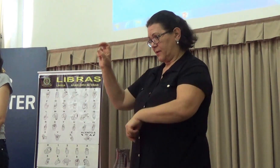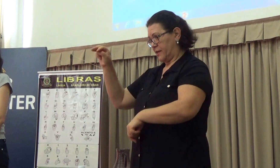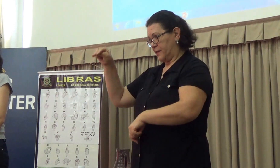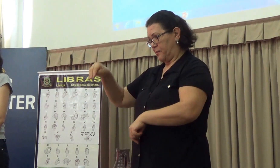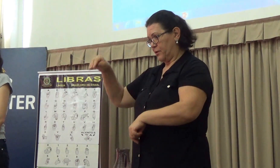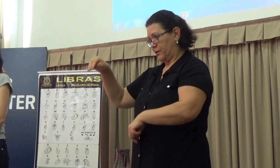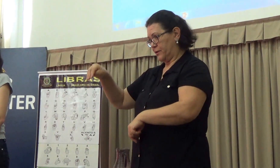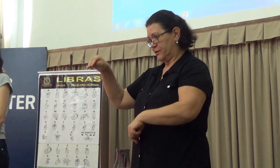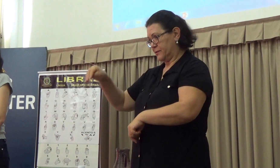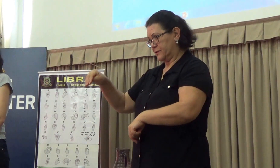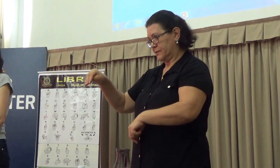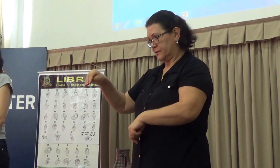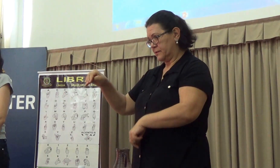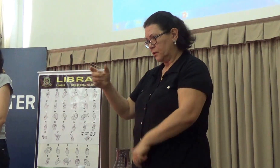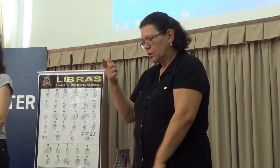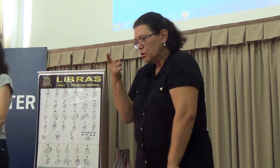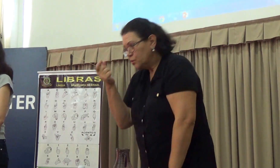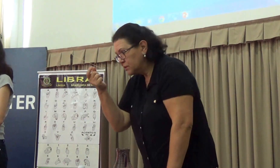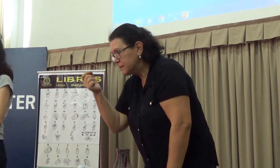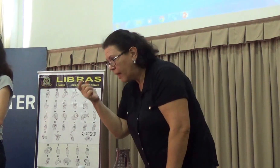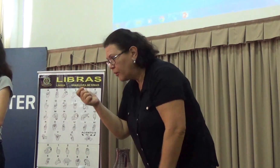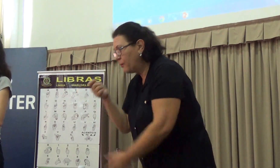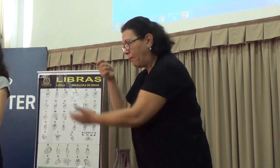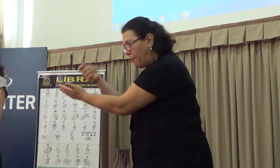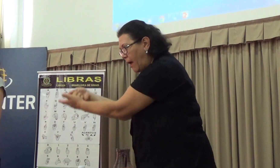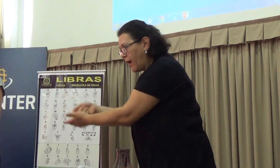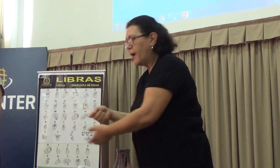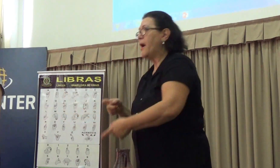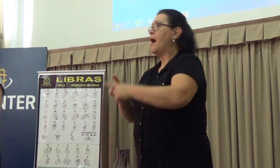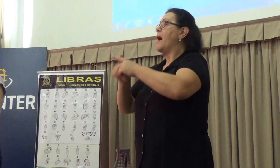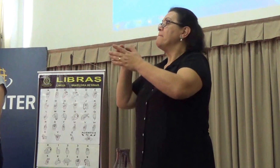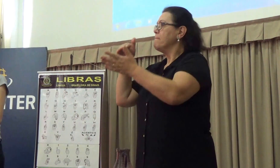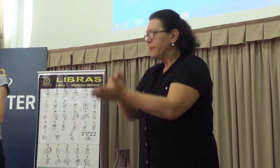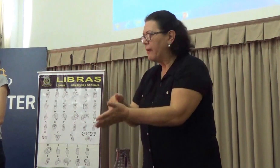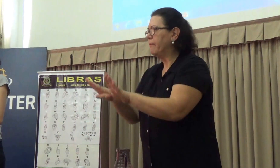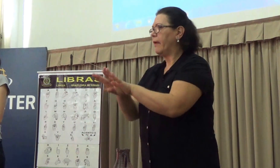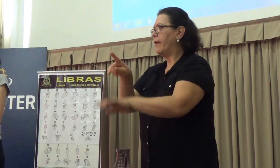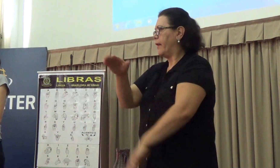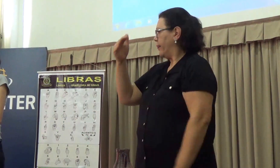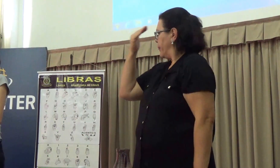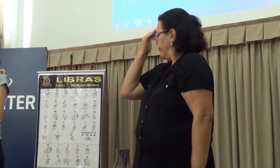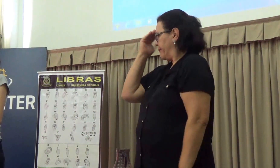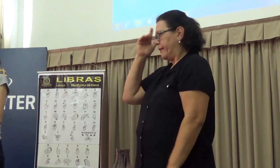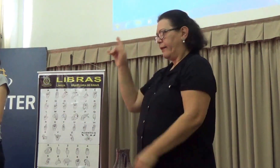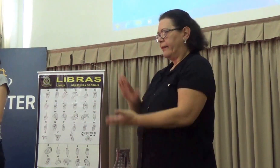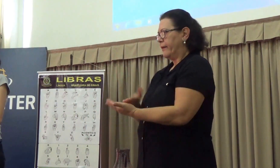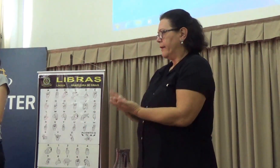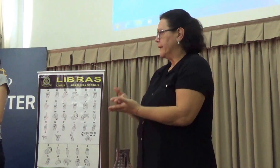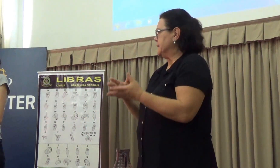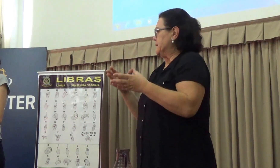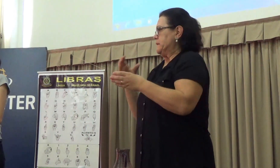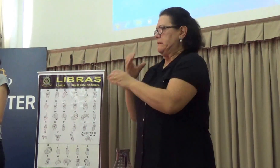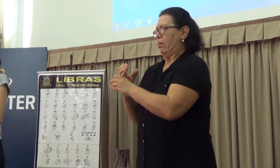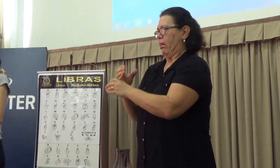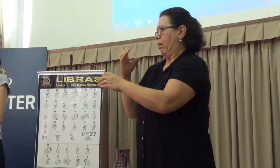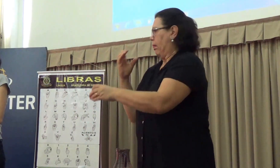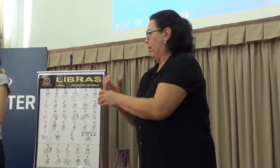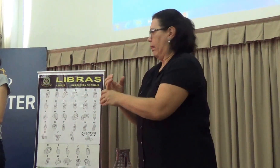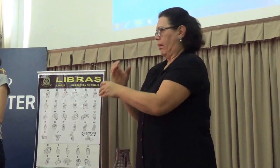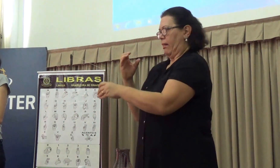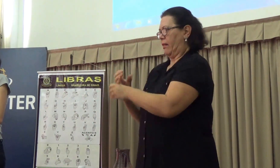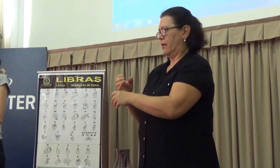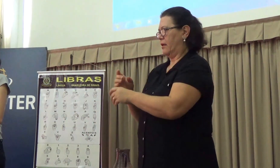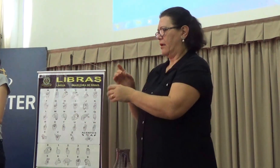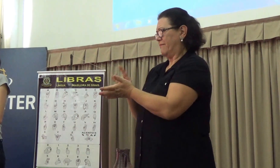R$200 por 50 minutos de atendimento, eu pagava. E o intérprete também